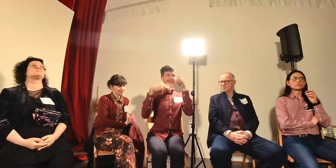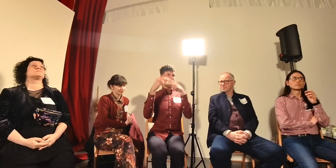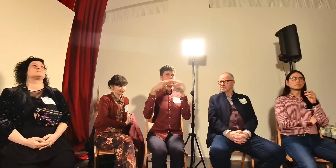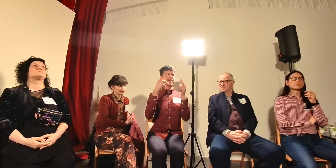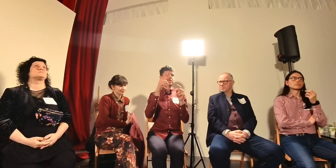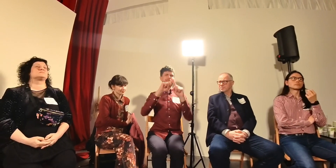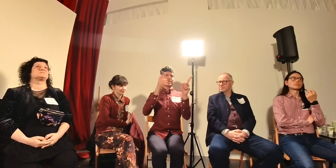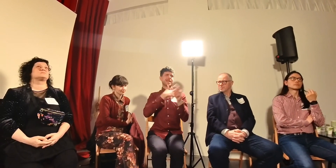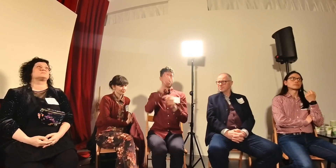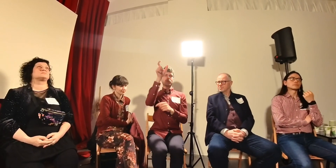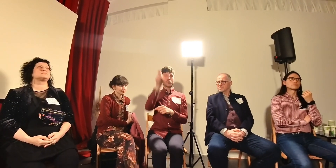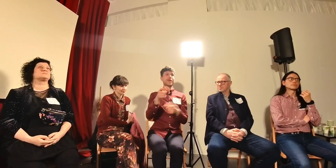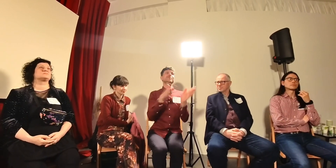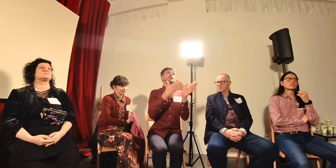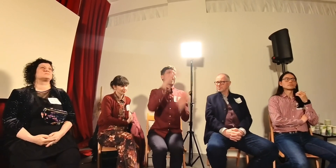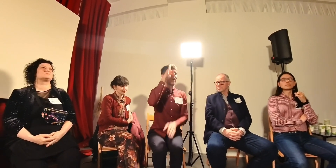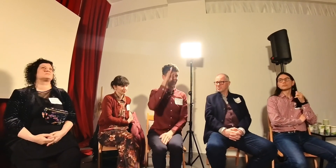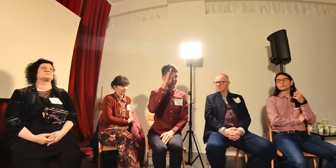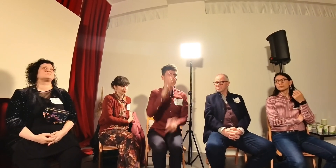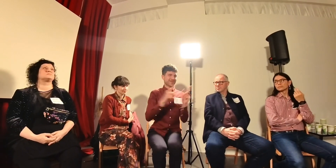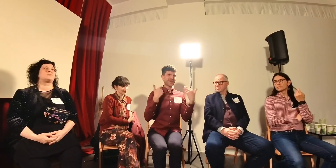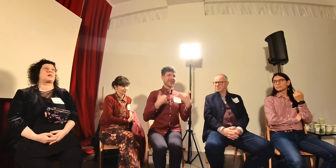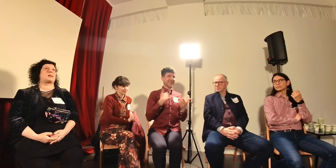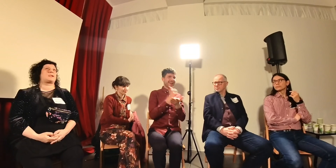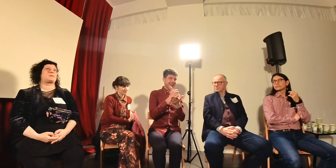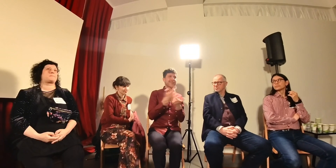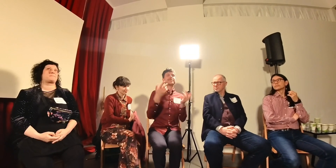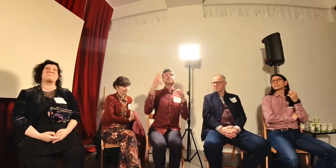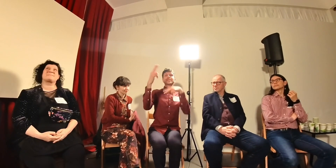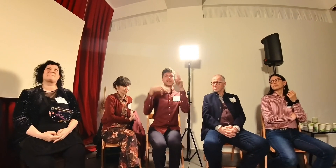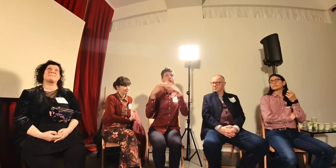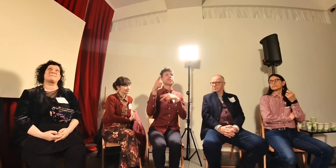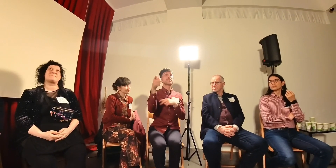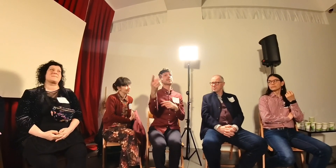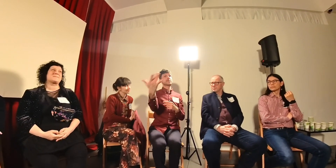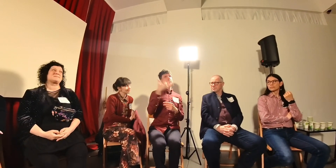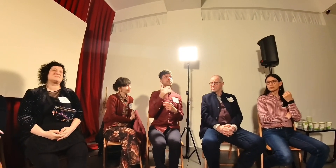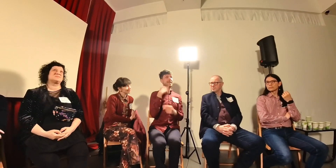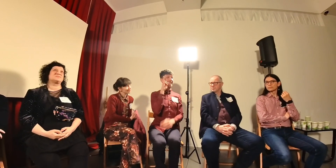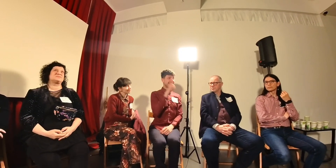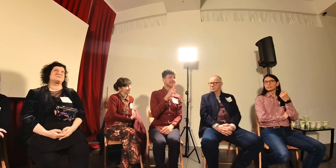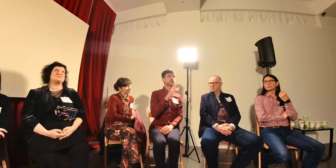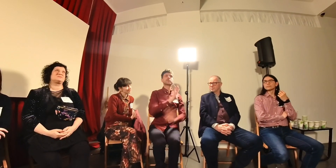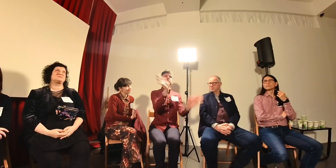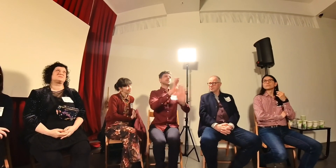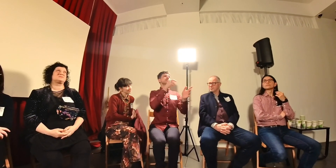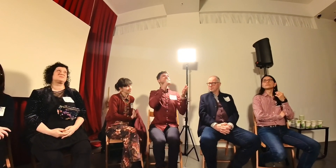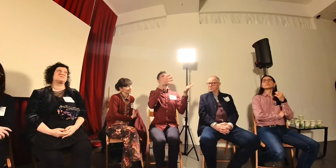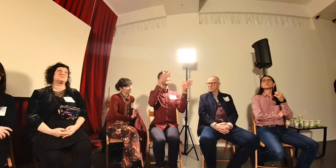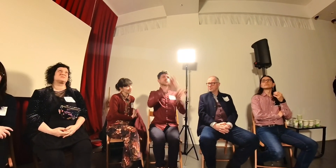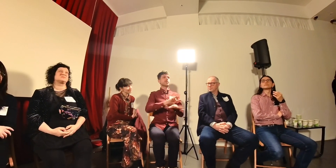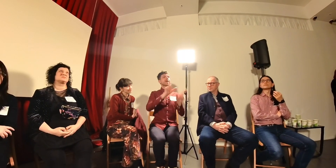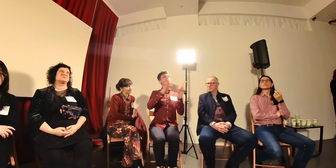menšinu. V tom projektu, který my jsme dělali, já jsem tedy neslyšící a jsem také